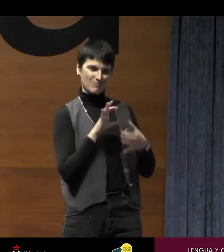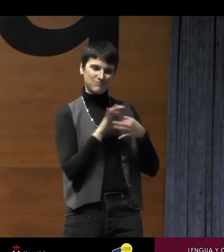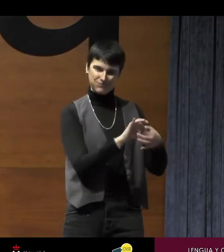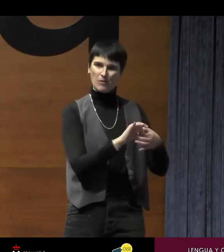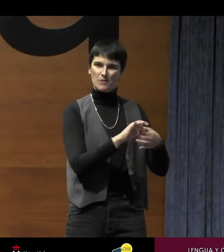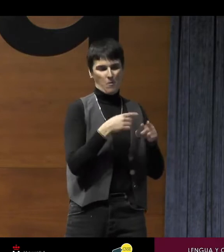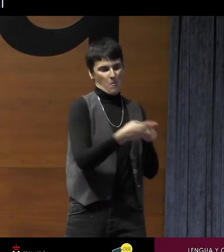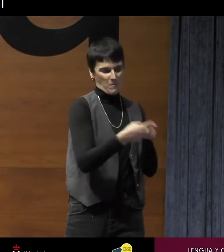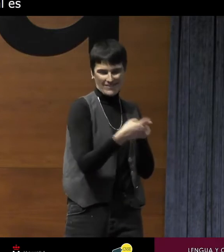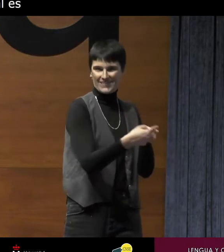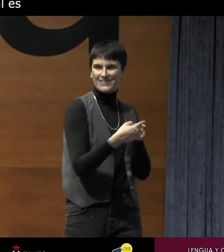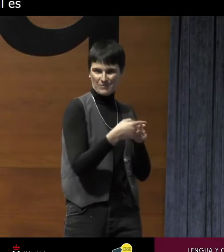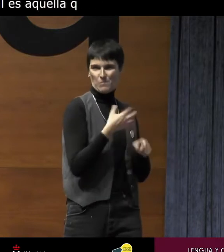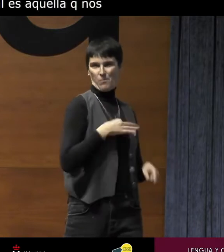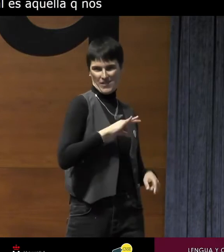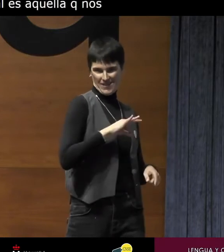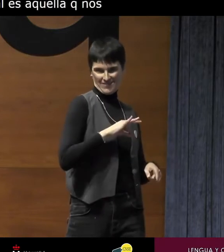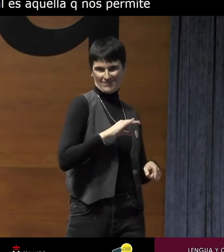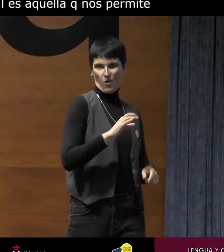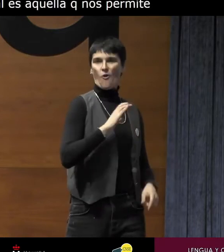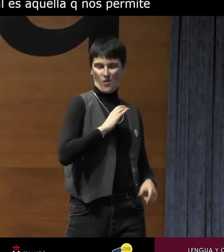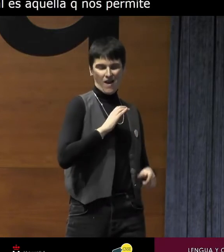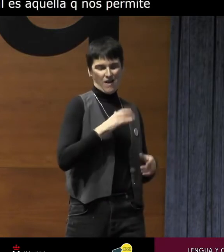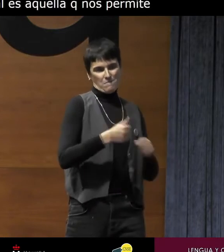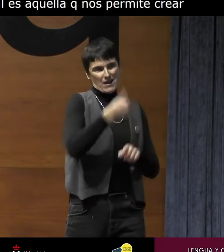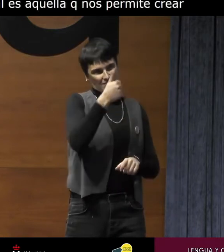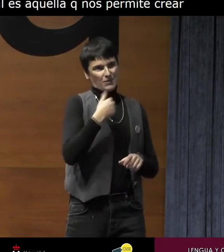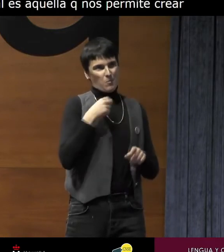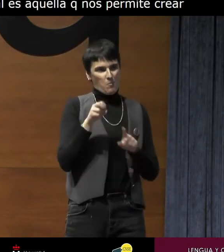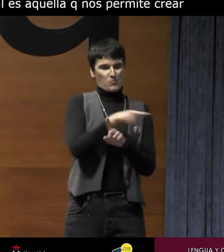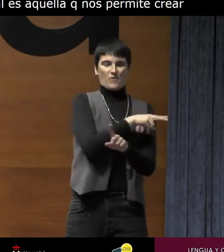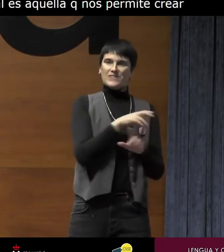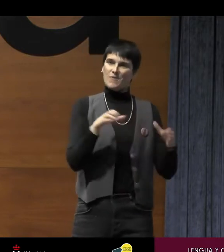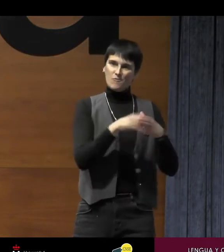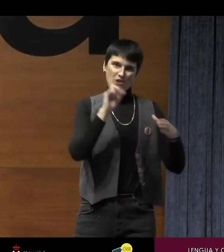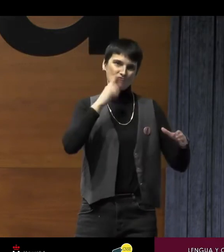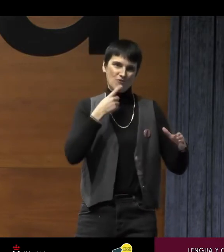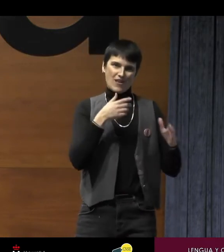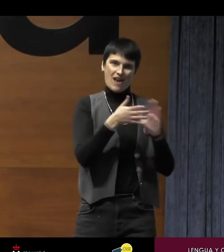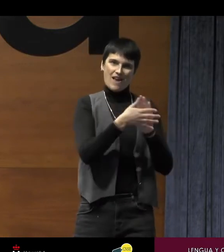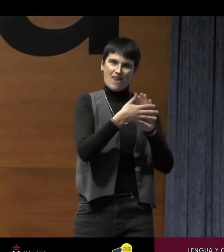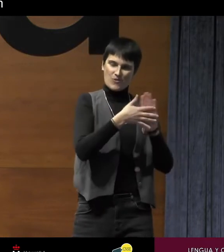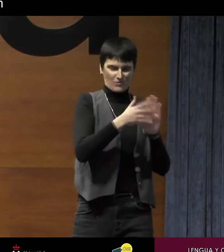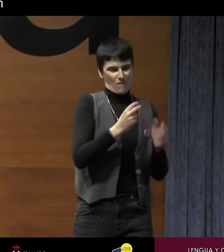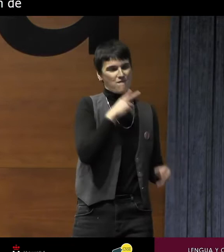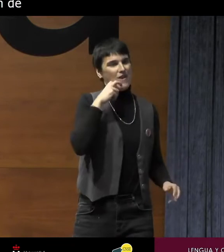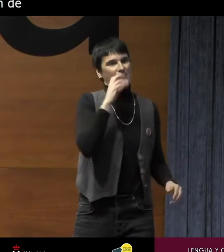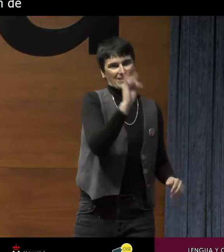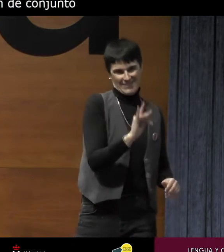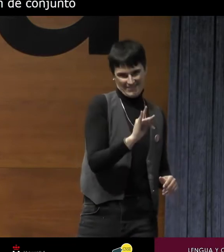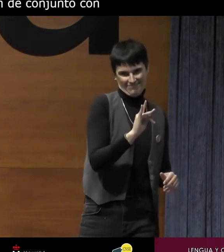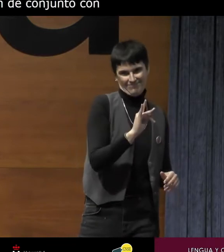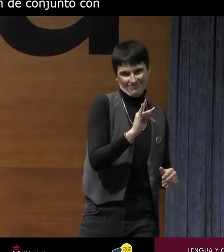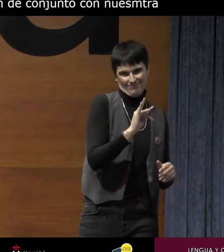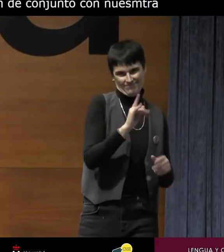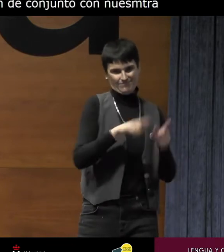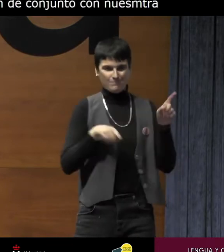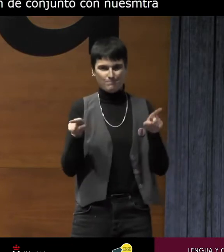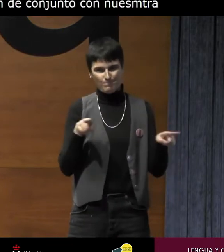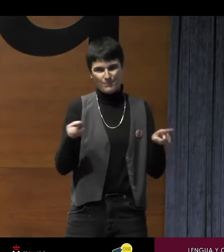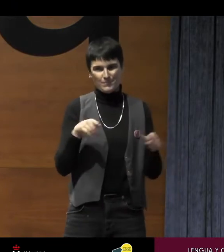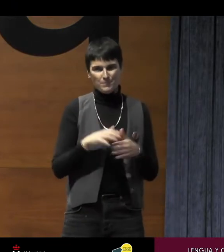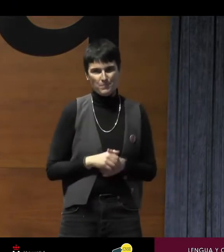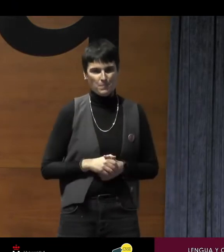permite crear una identidad personal y también de conjunto con nuestra comunidad etnolingüística, la